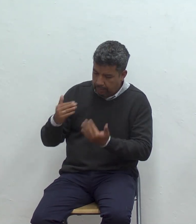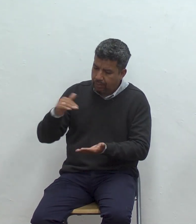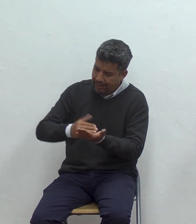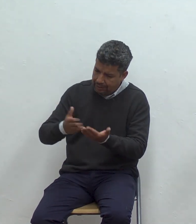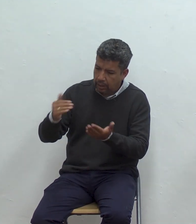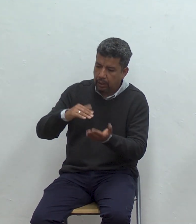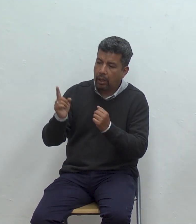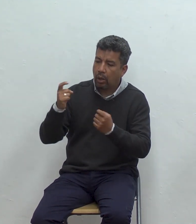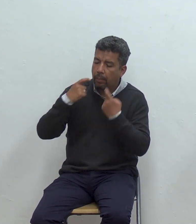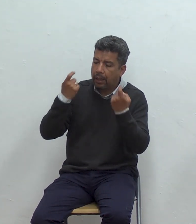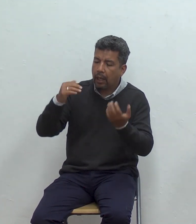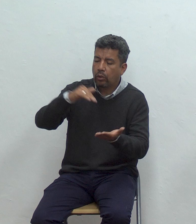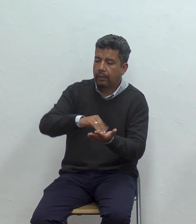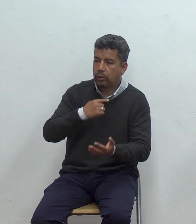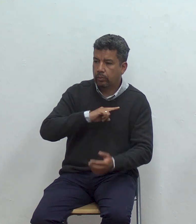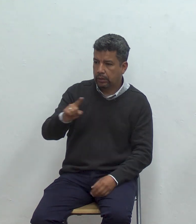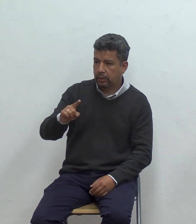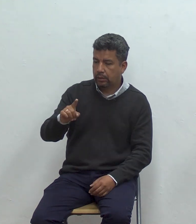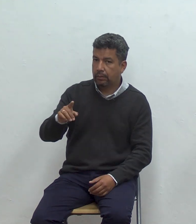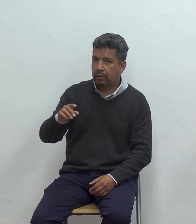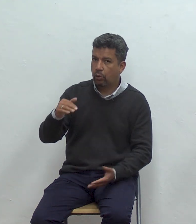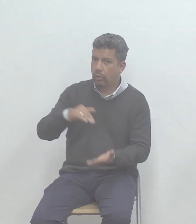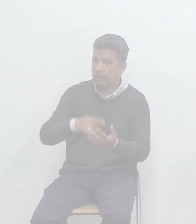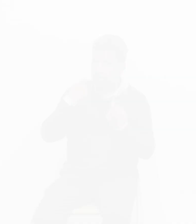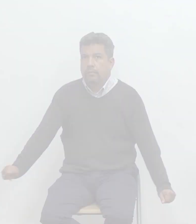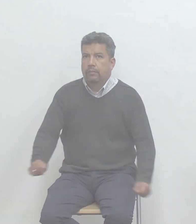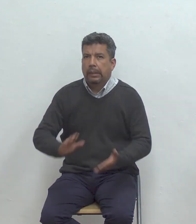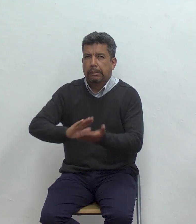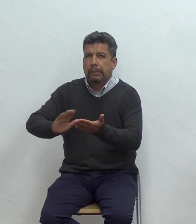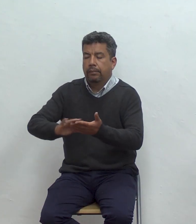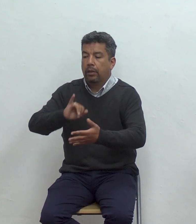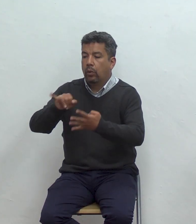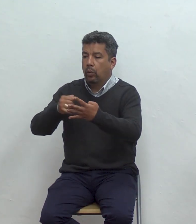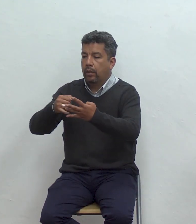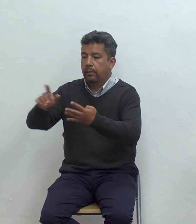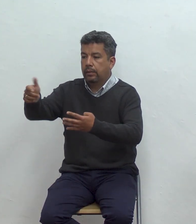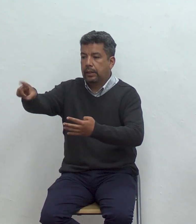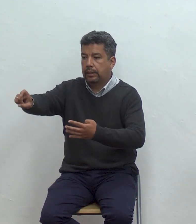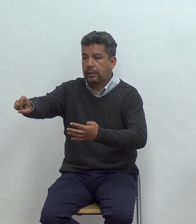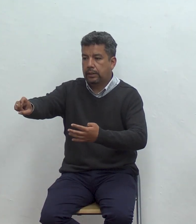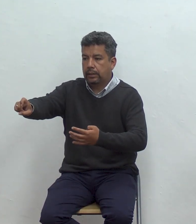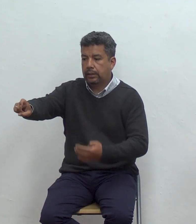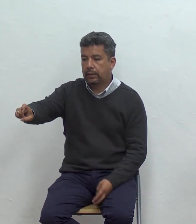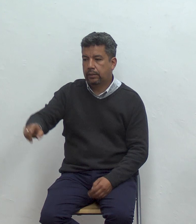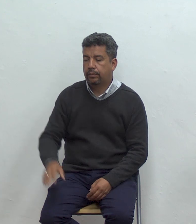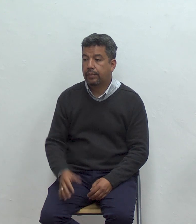a, ¿qué si no vuelvas a pecar? Y es que toca explicar porque no ve que no. Juan capítulo 16.